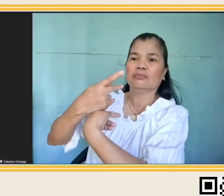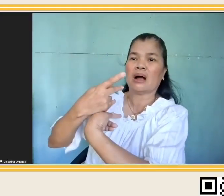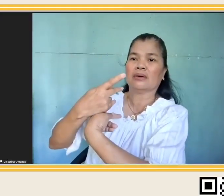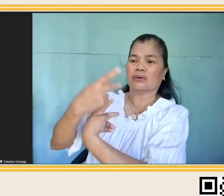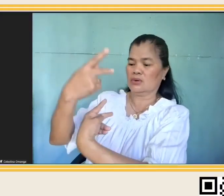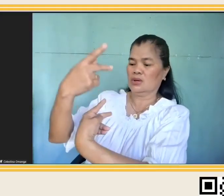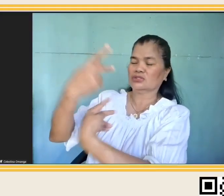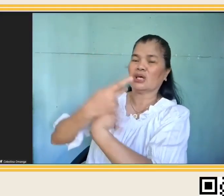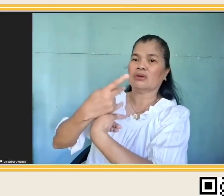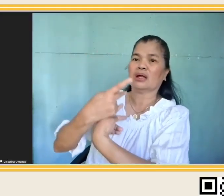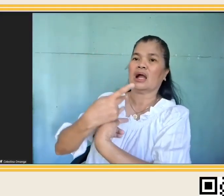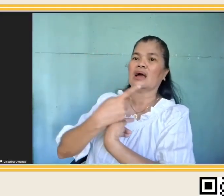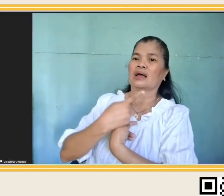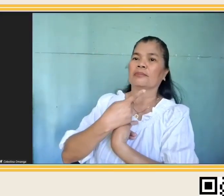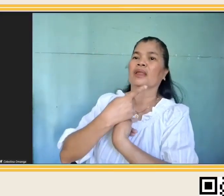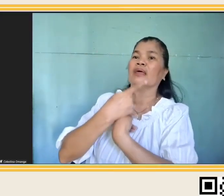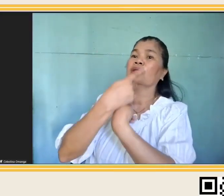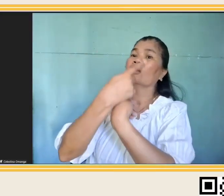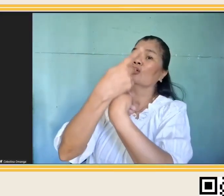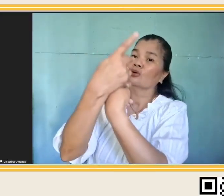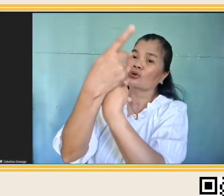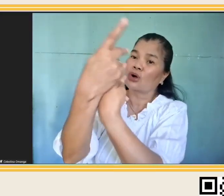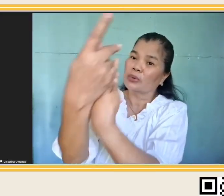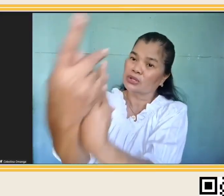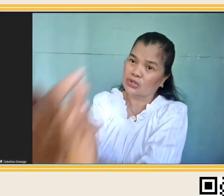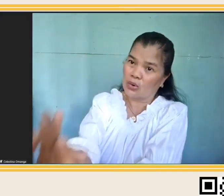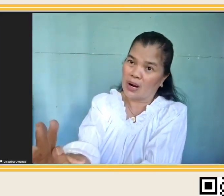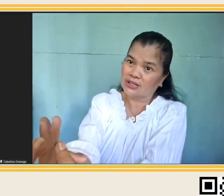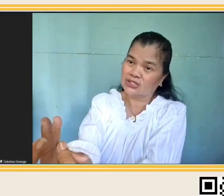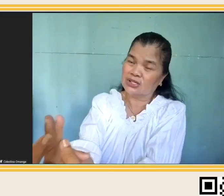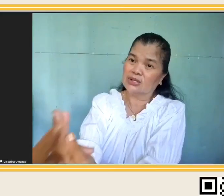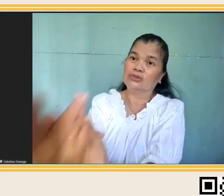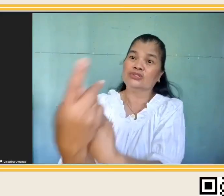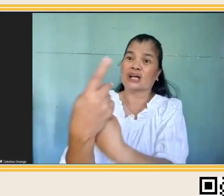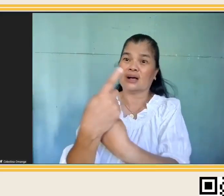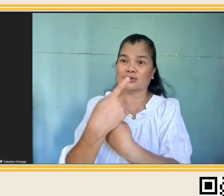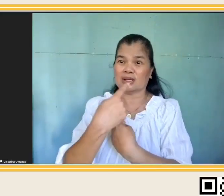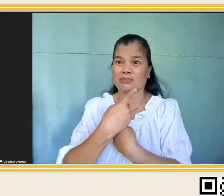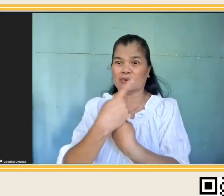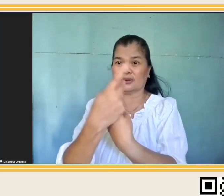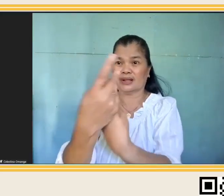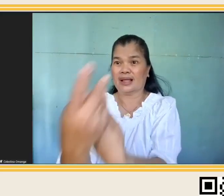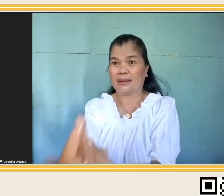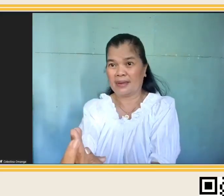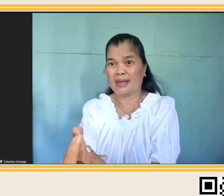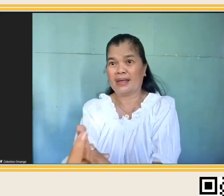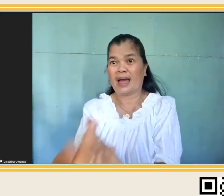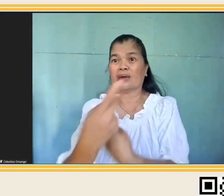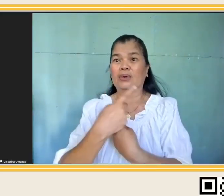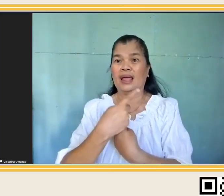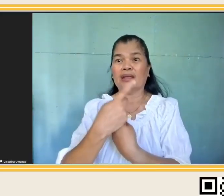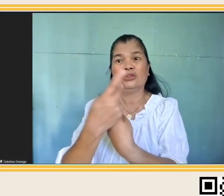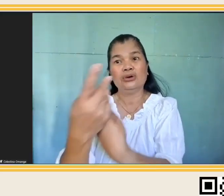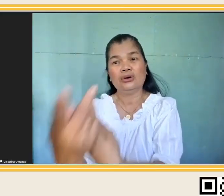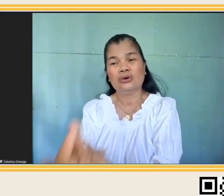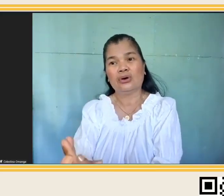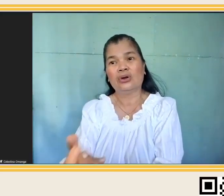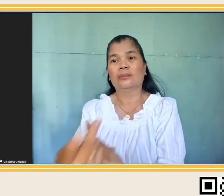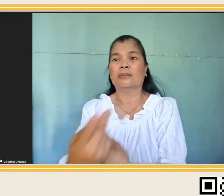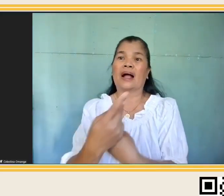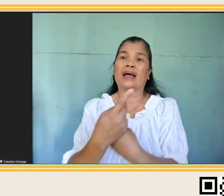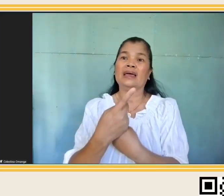yung borrow sa'yo na nakaharap. Then, going towards dun sa kausap. I will lend